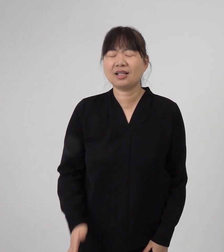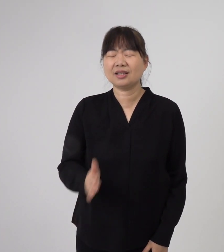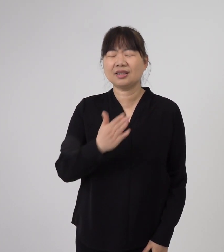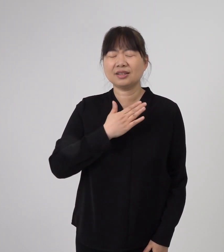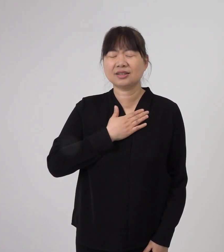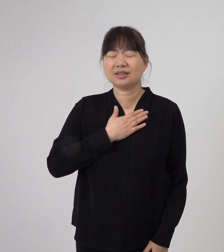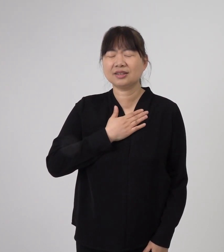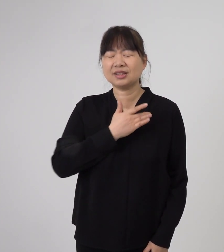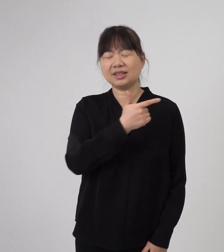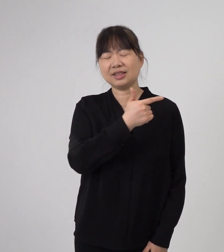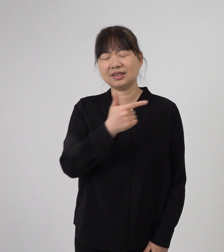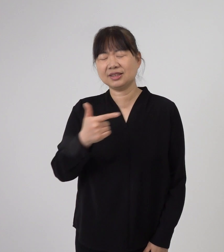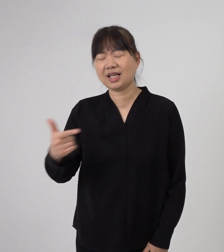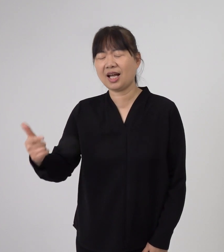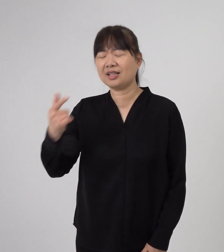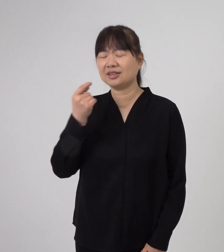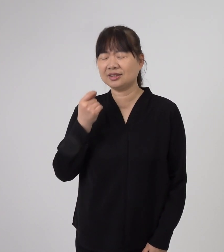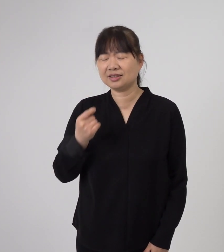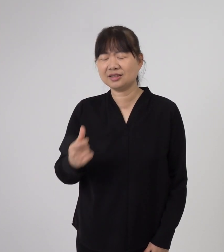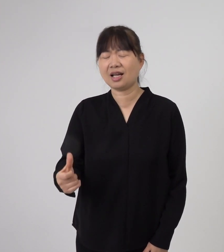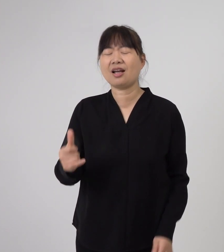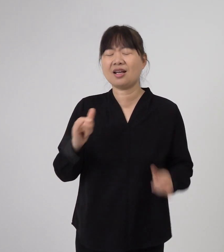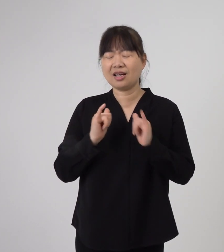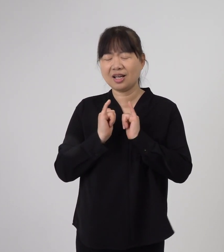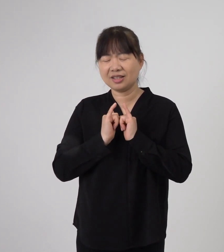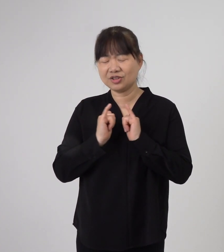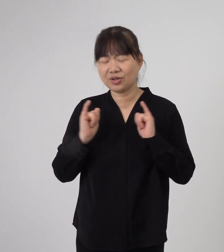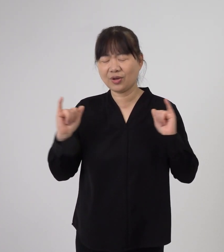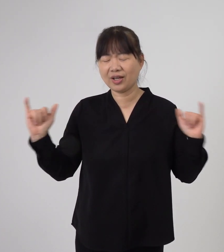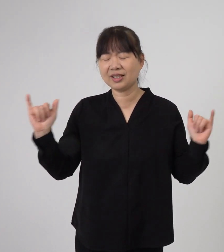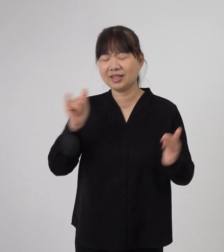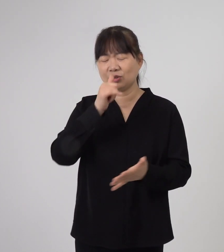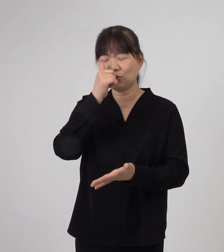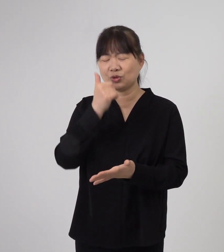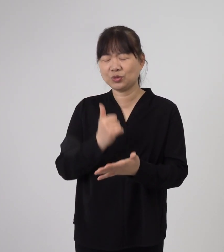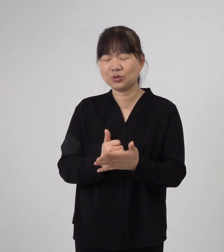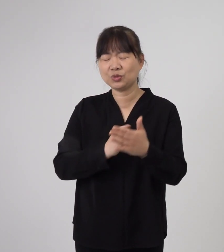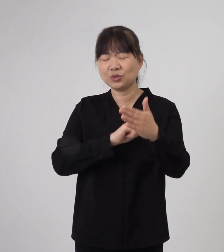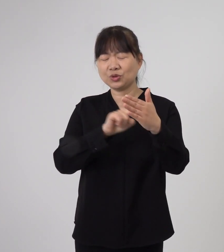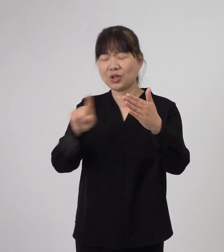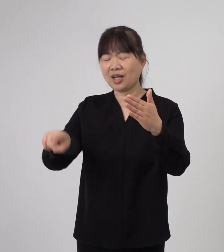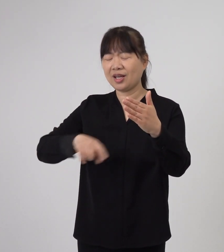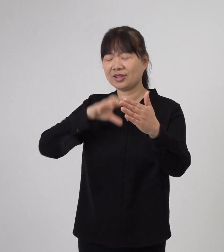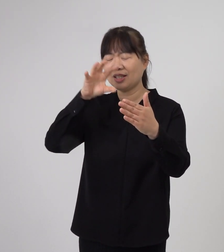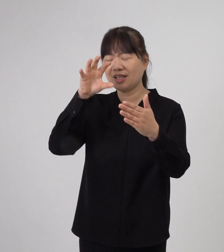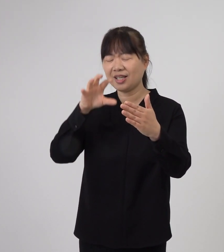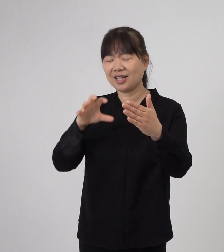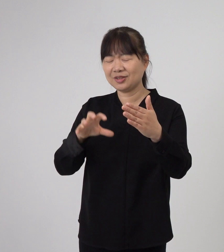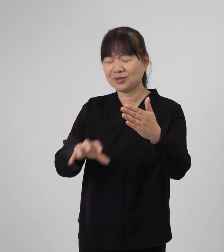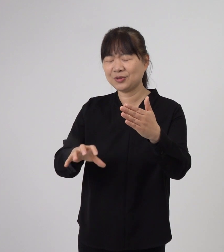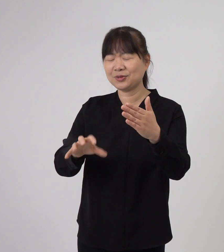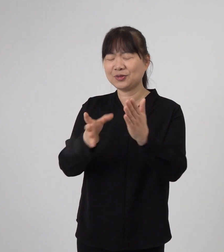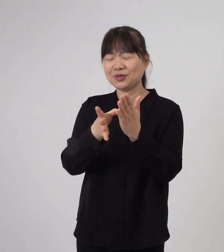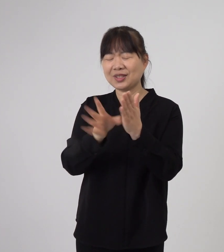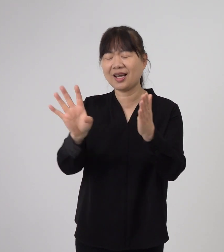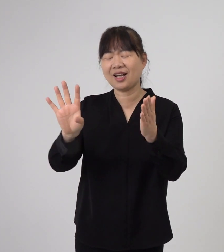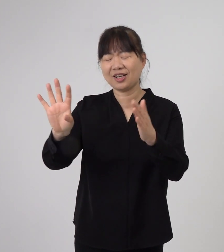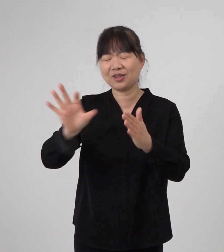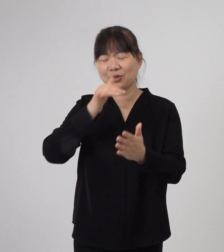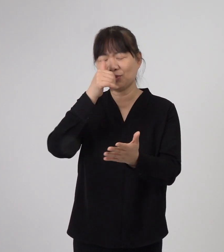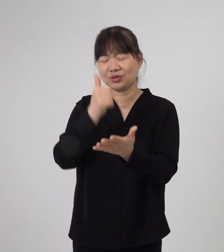난 지극히 작은 자 죄인 중에 괴수